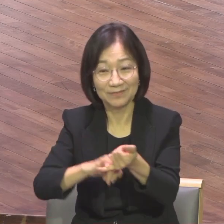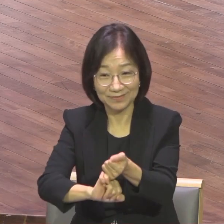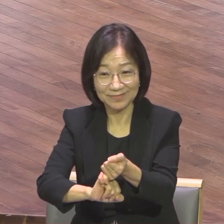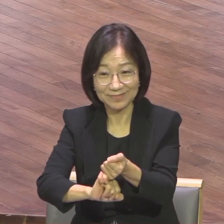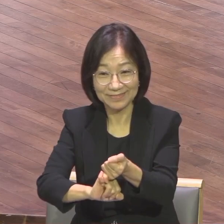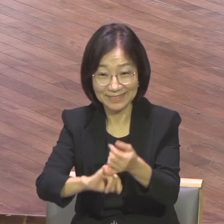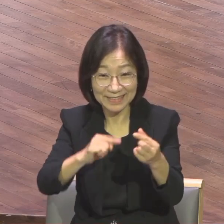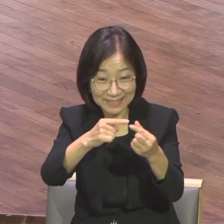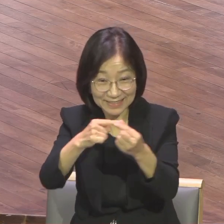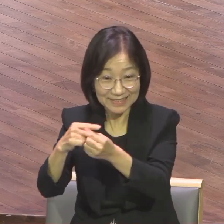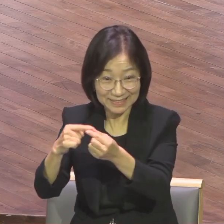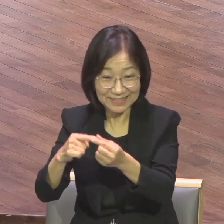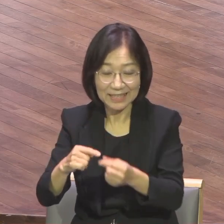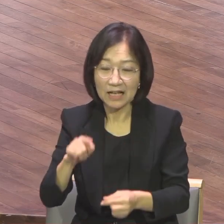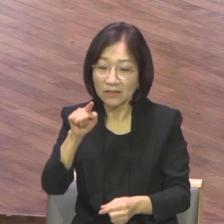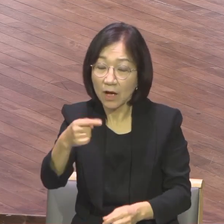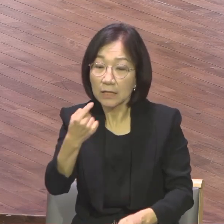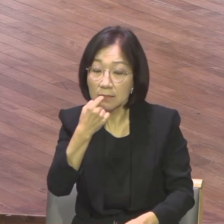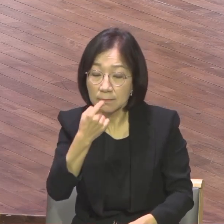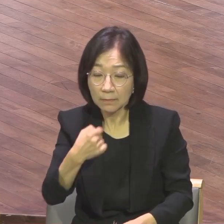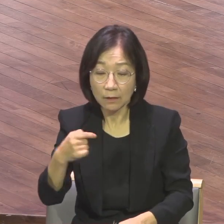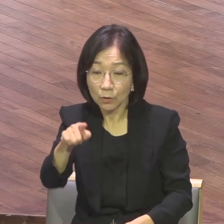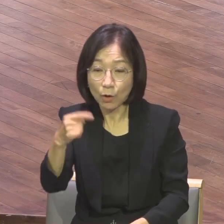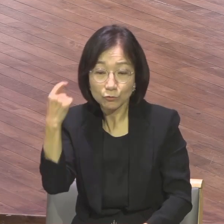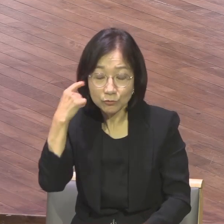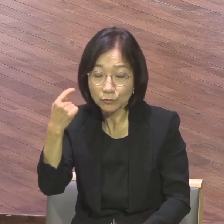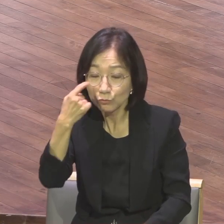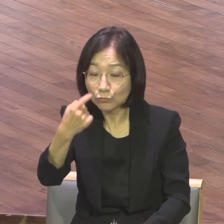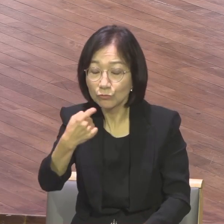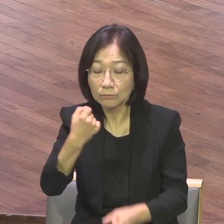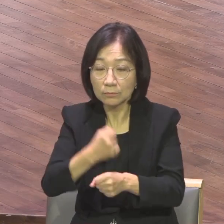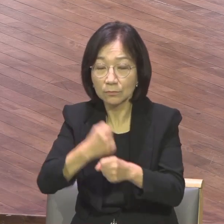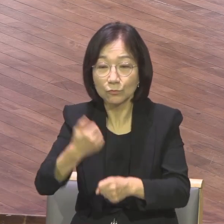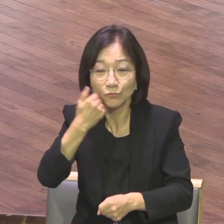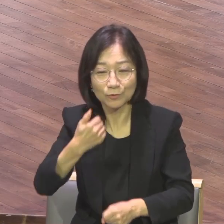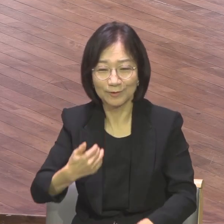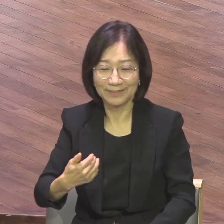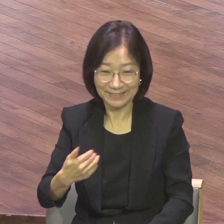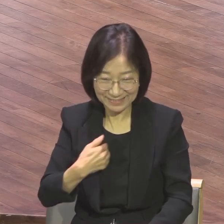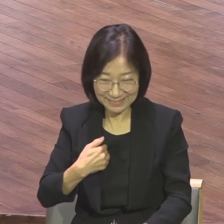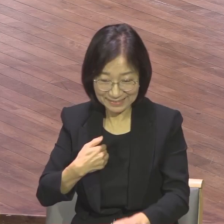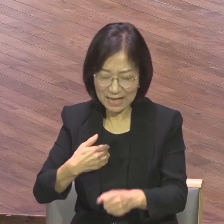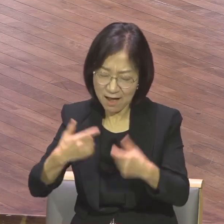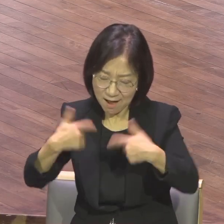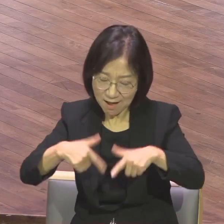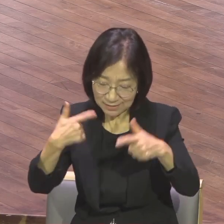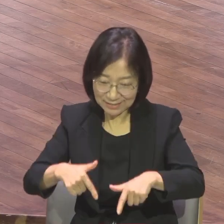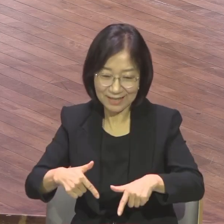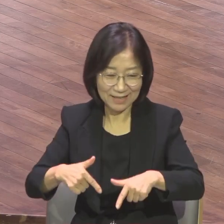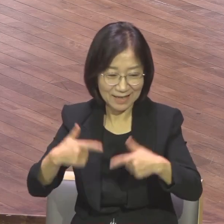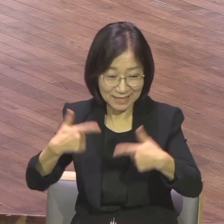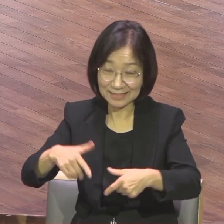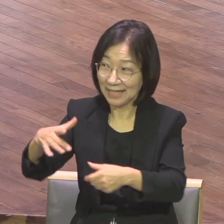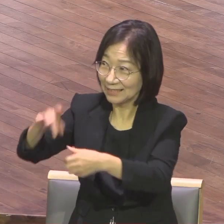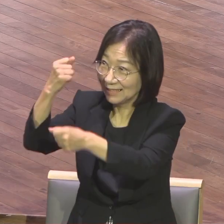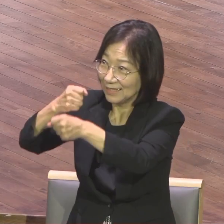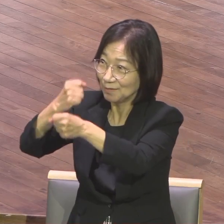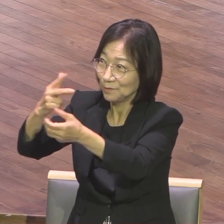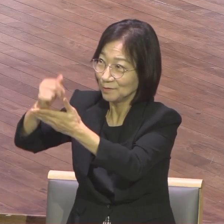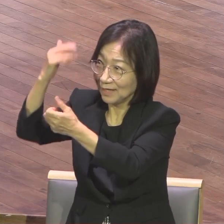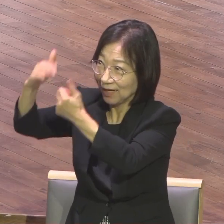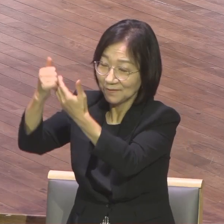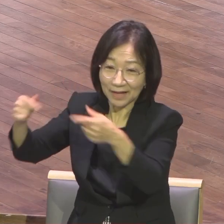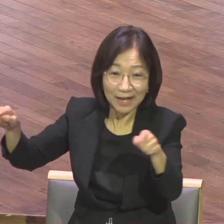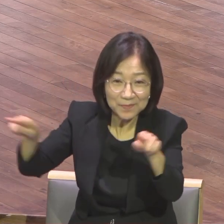주느라. 너 입을 너 귀를 내 누가 만들었느냐. 날마다 창조주 하나님 앞에